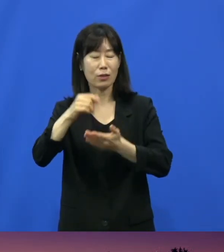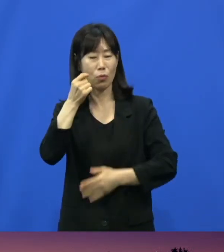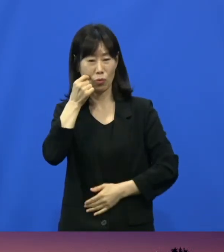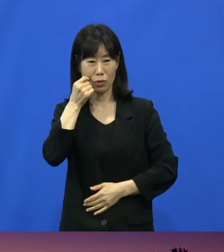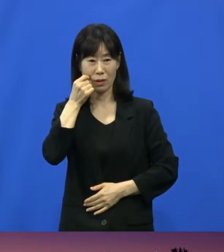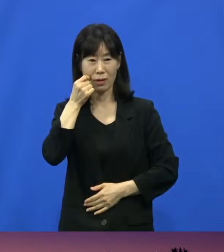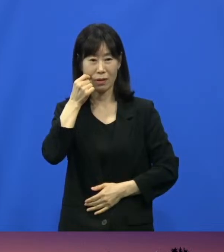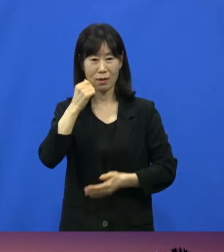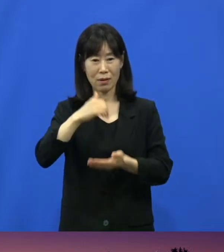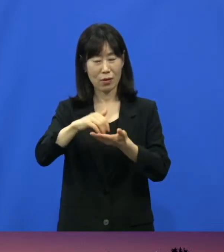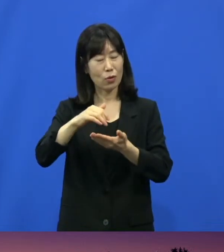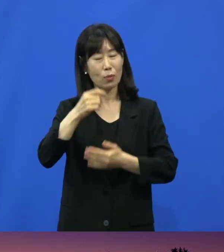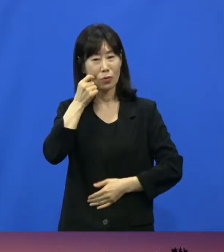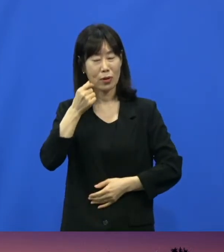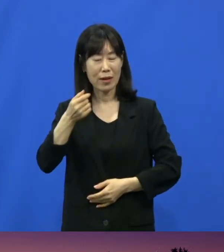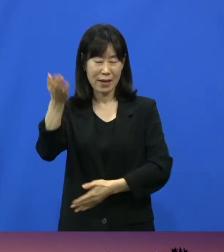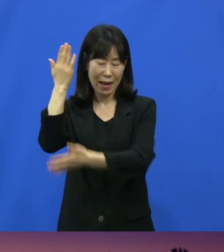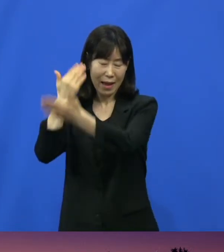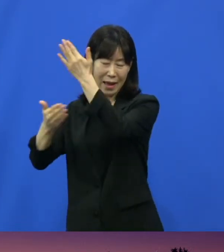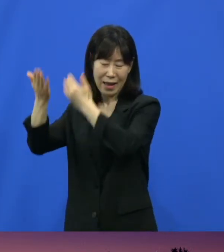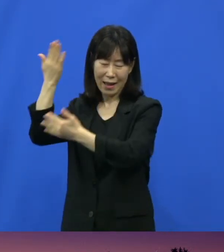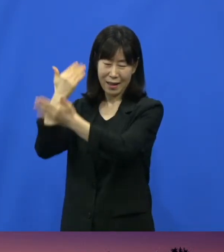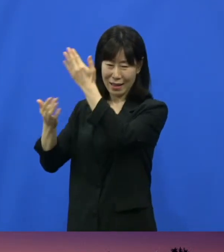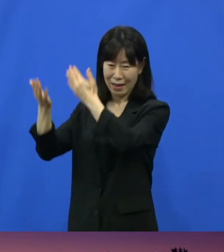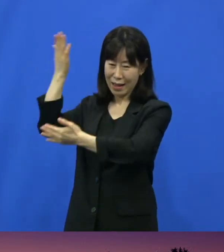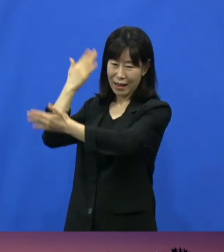카운터가 없어요. 그분은 영원 전부터 영원까지 계신 분이에요.